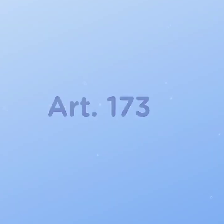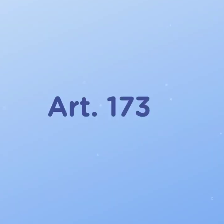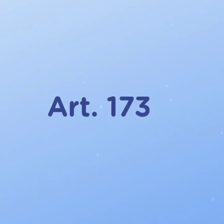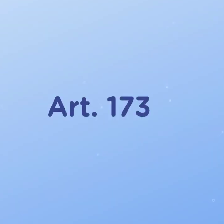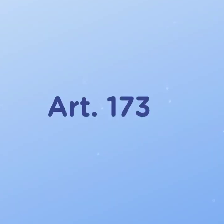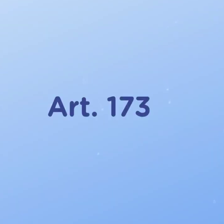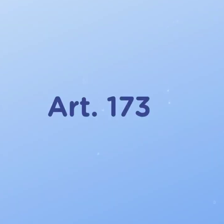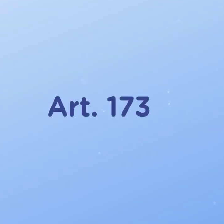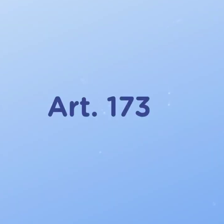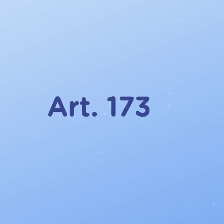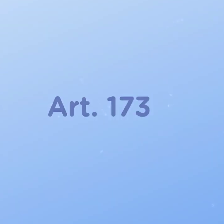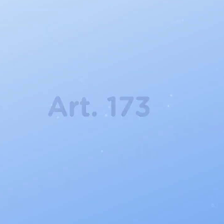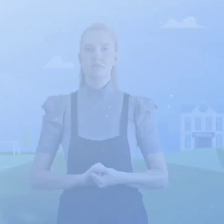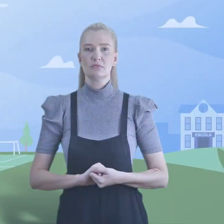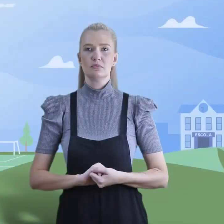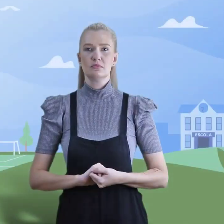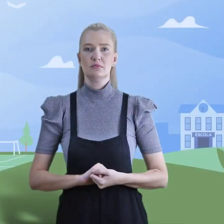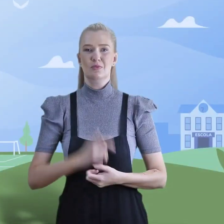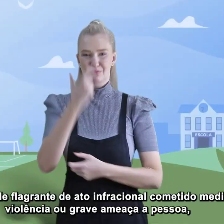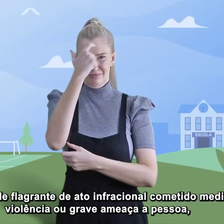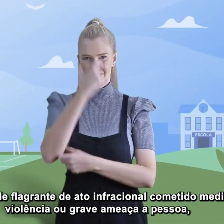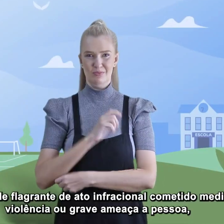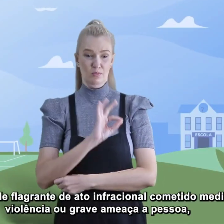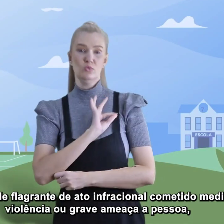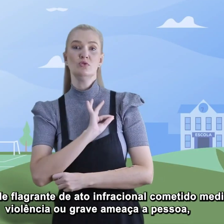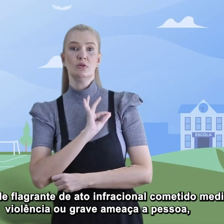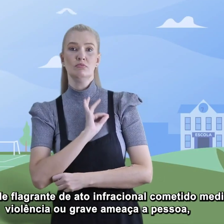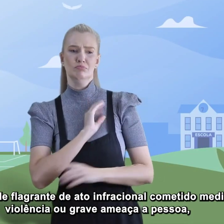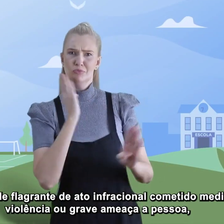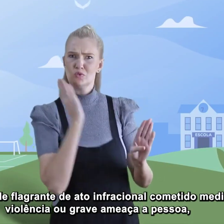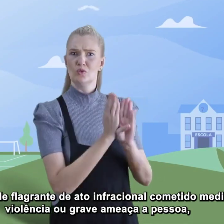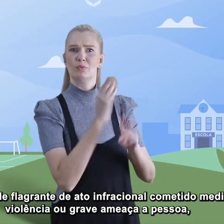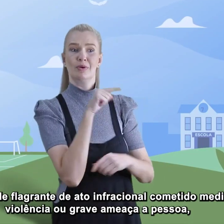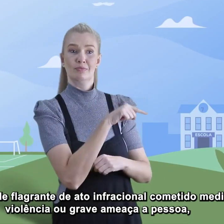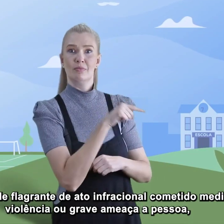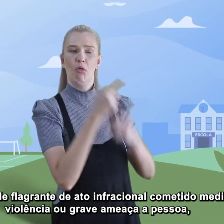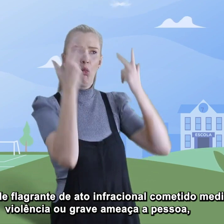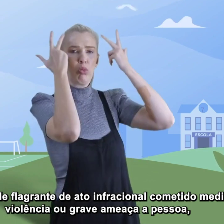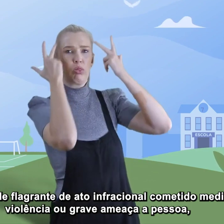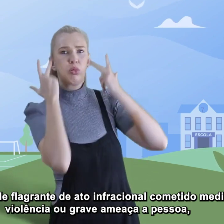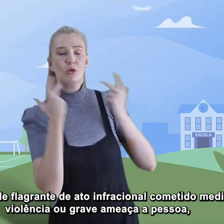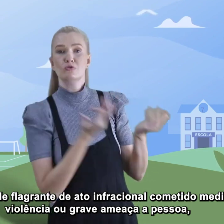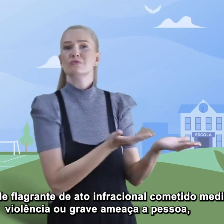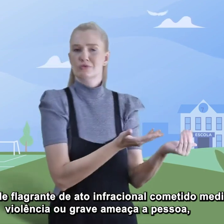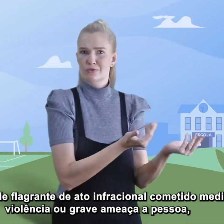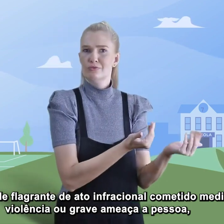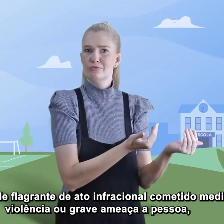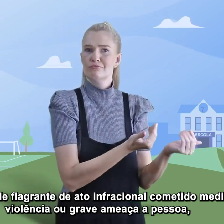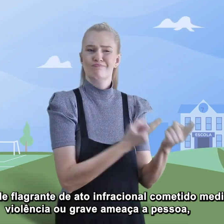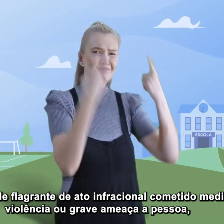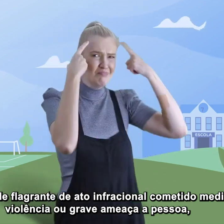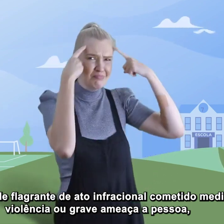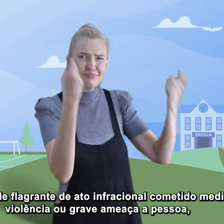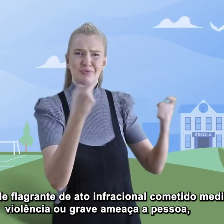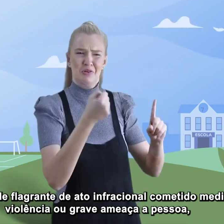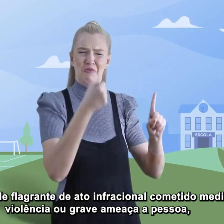Artigo 173. Em caso de flagrante de ato infracional cometido mediante violência ou